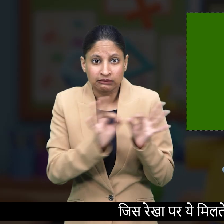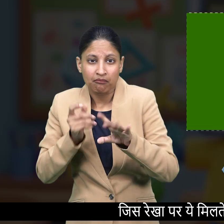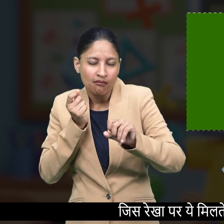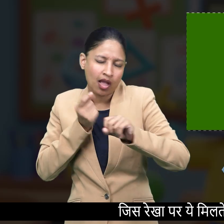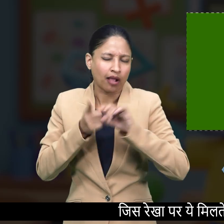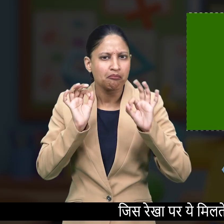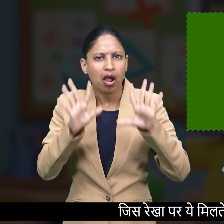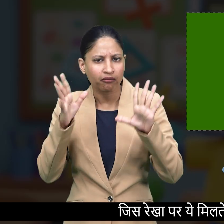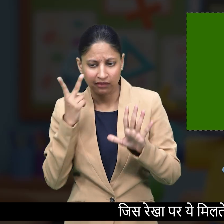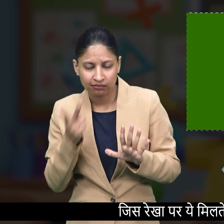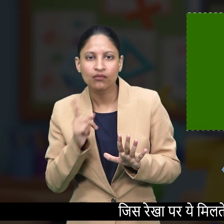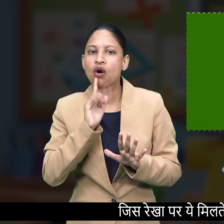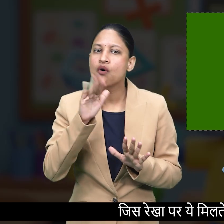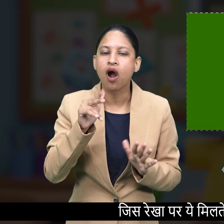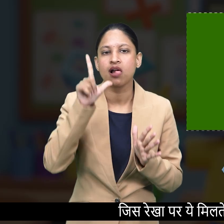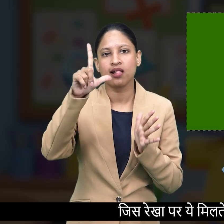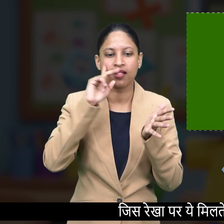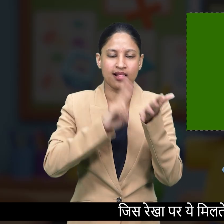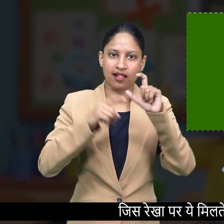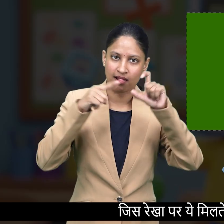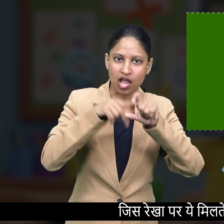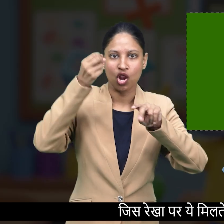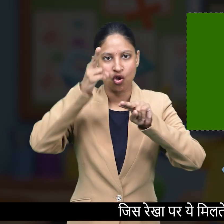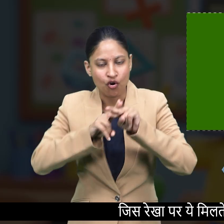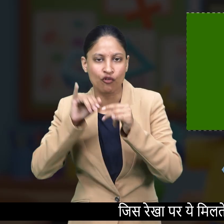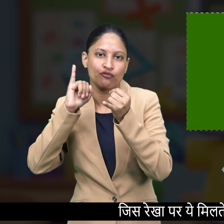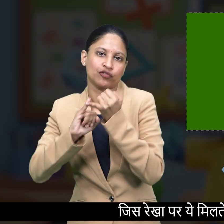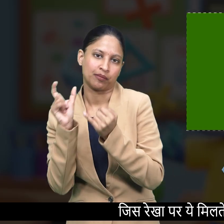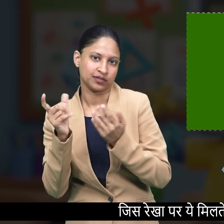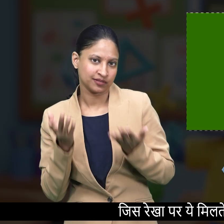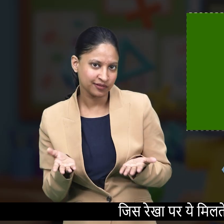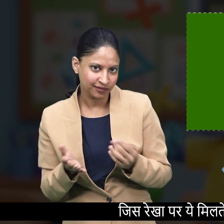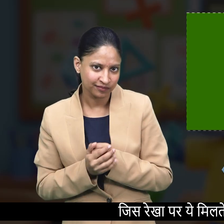जिस रेखा पर ये मिलते हैं उसे समरूपता रेखा कहते हैं।